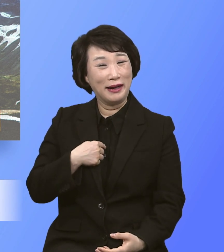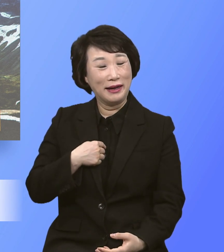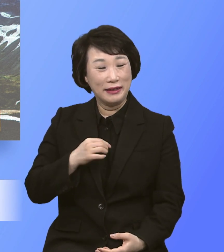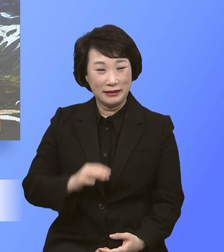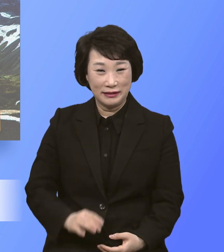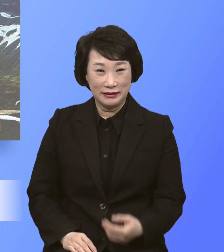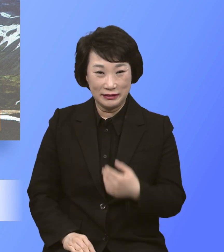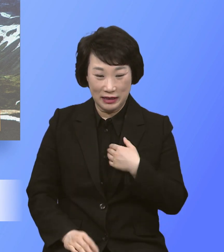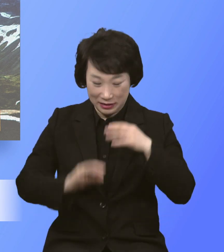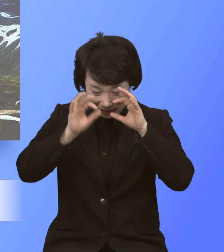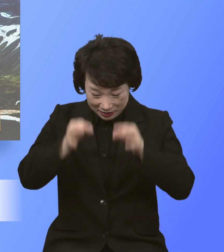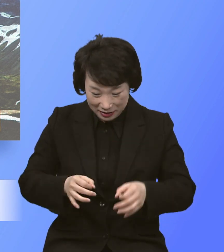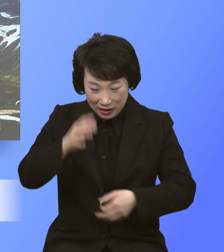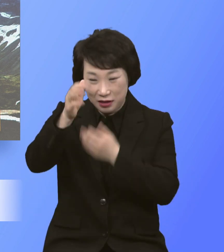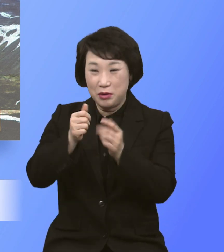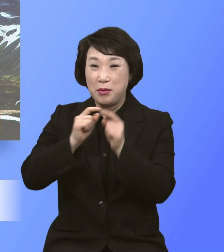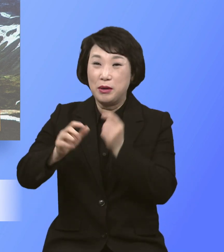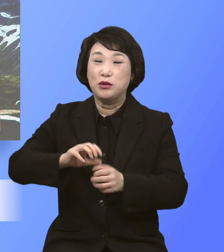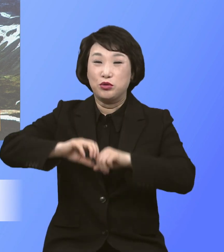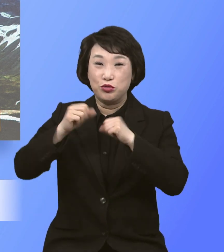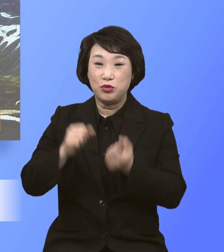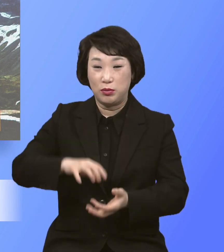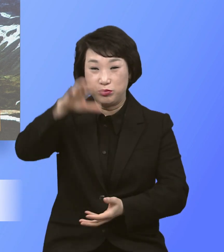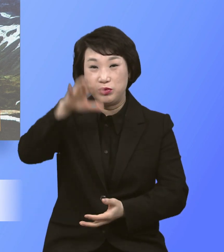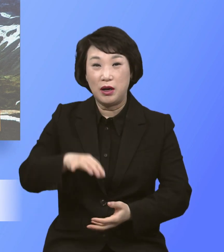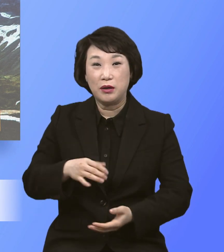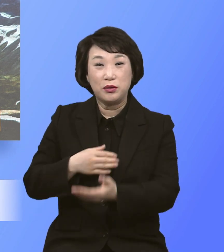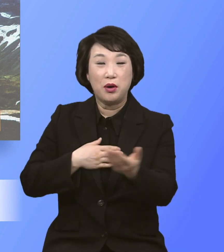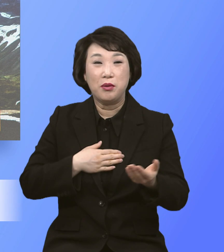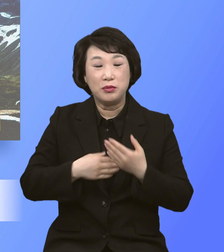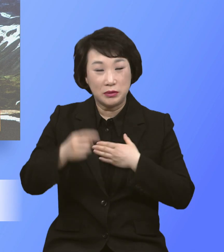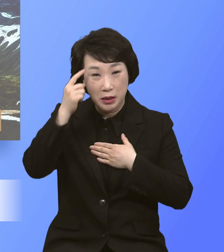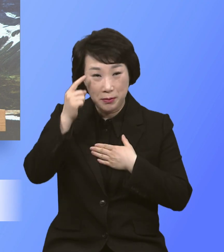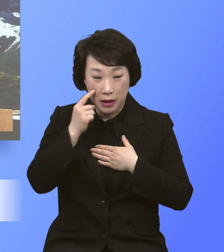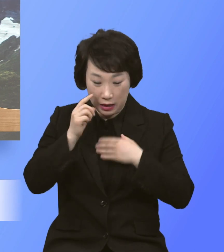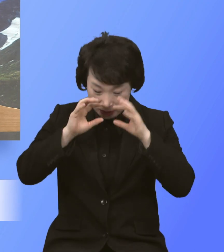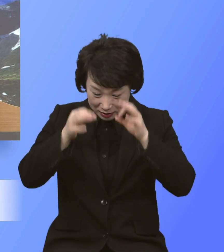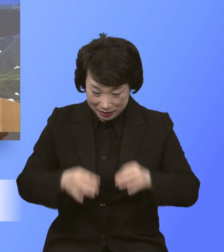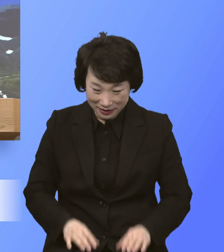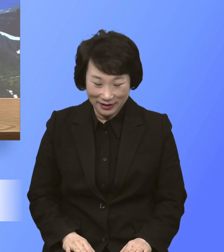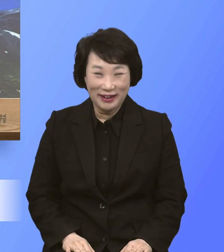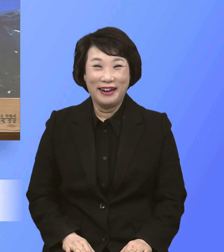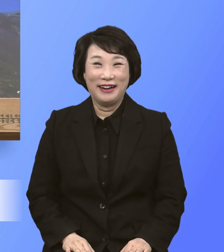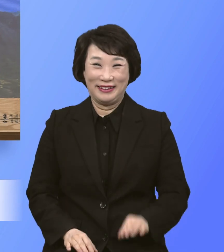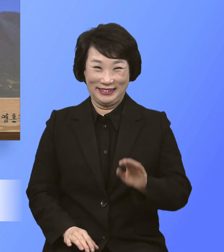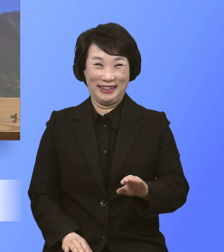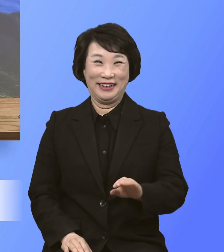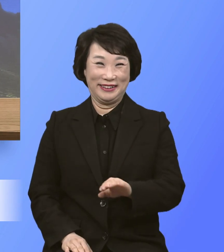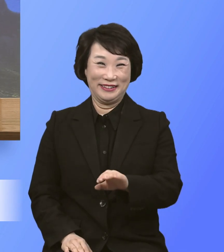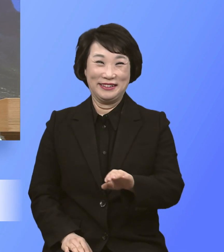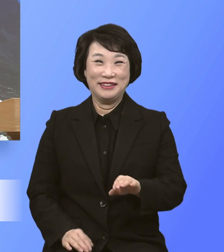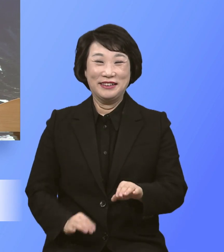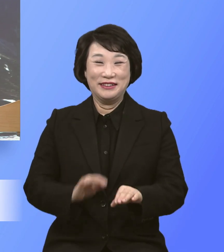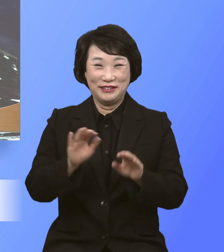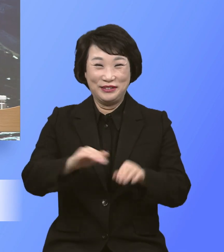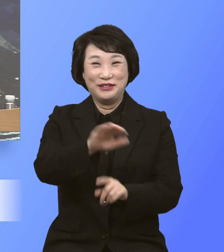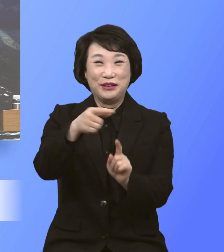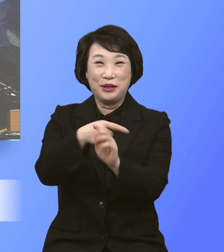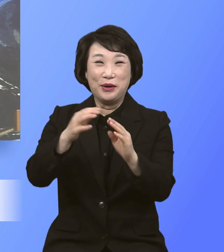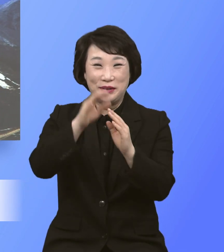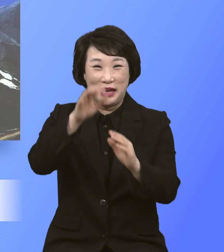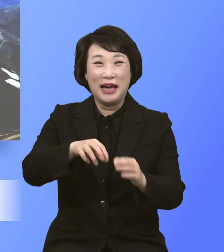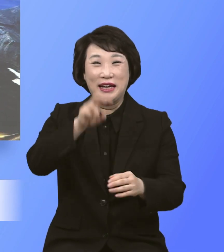나는 얼마나 복종하나? 한번 생각해 보세요. 우리 찬양 인도하는 미연